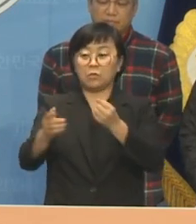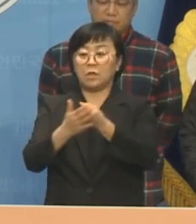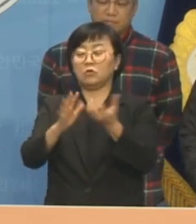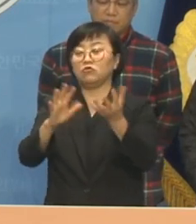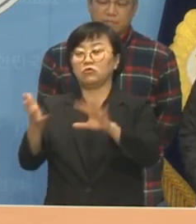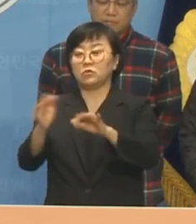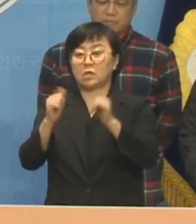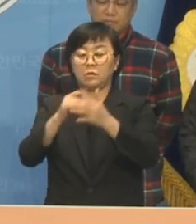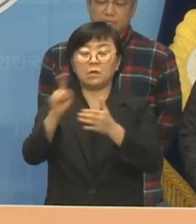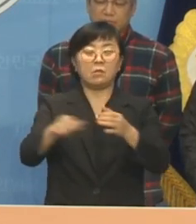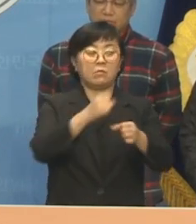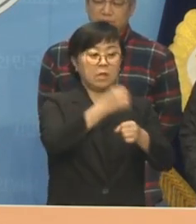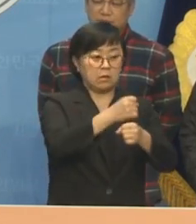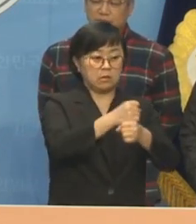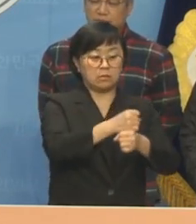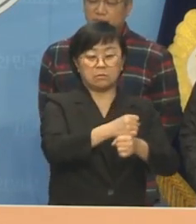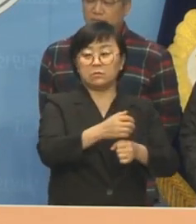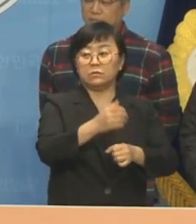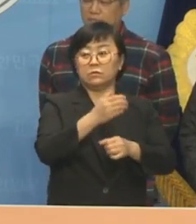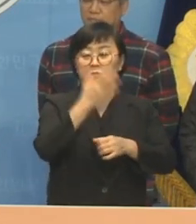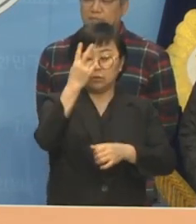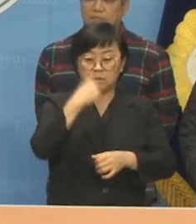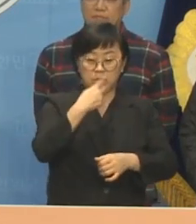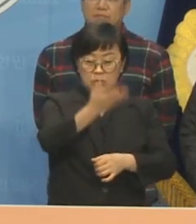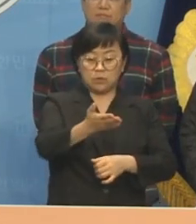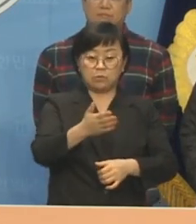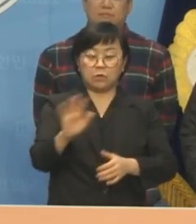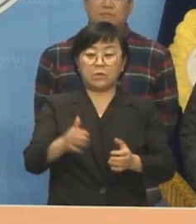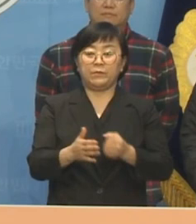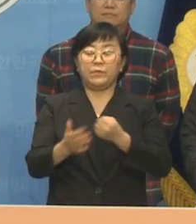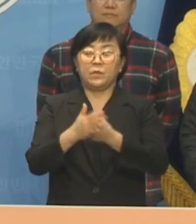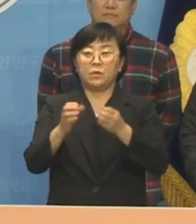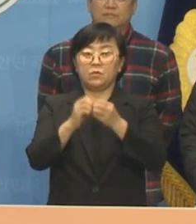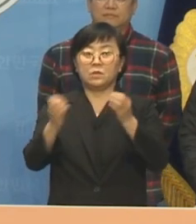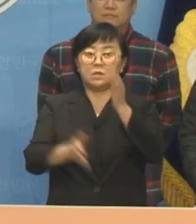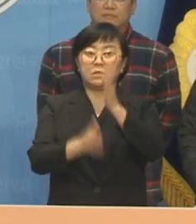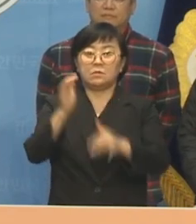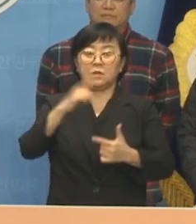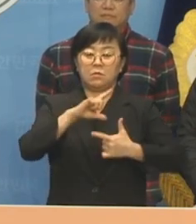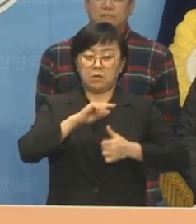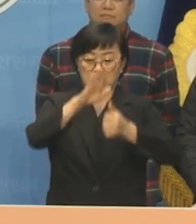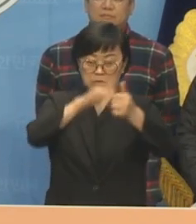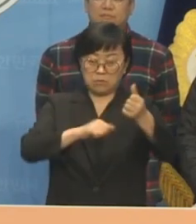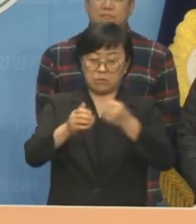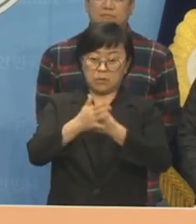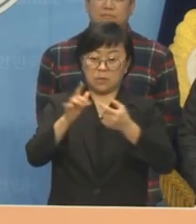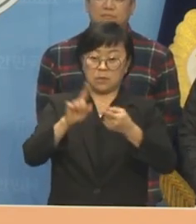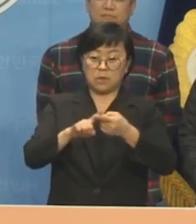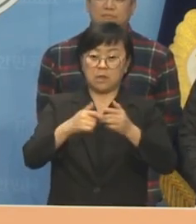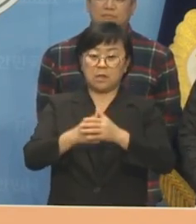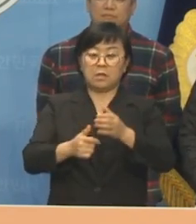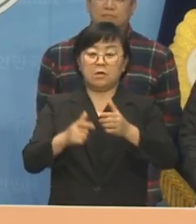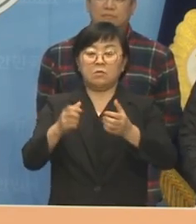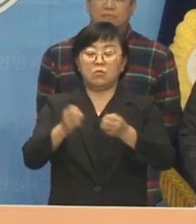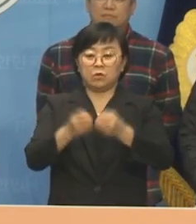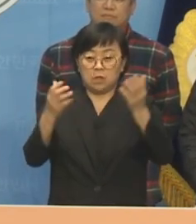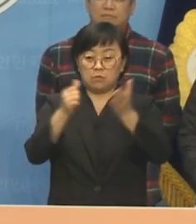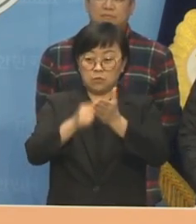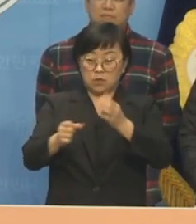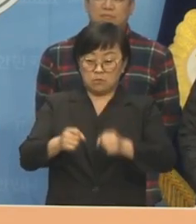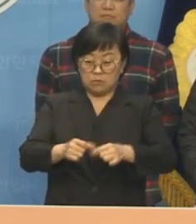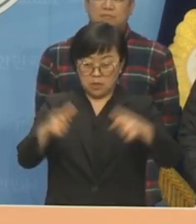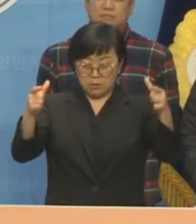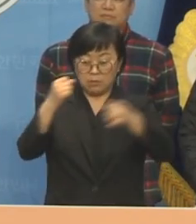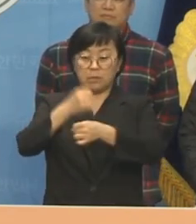우리는 결코 용납할 수 없습니다. 이에 우리는 논산 시민의 명예를 실추시키는 비인도적 대량 살상 무기 확산탄